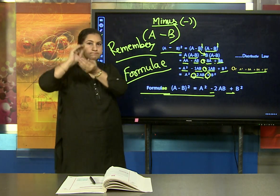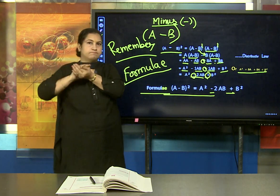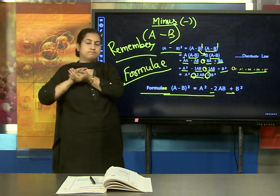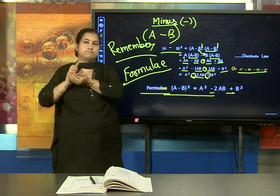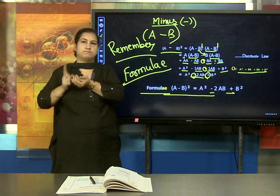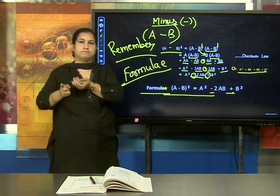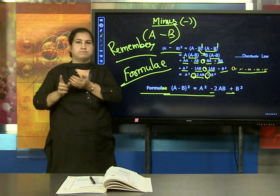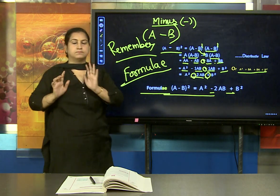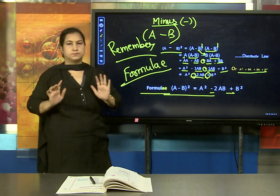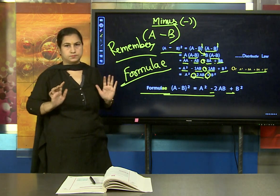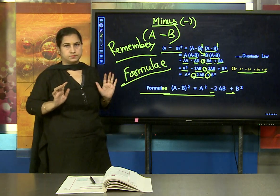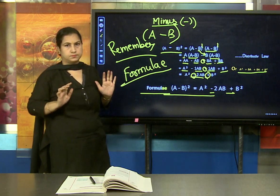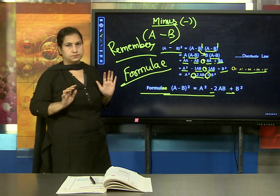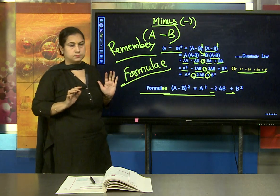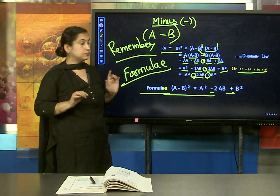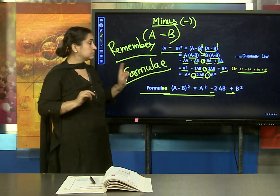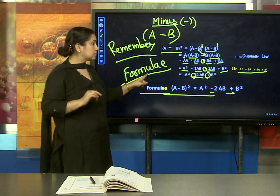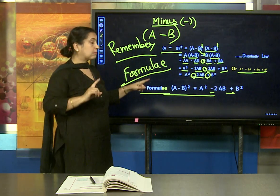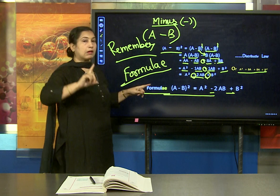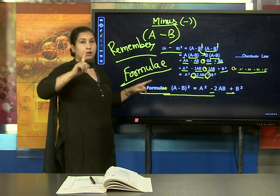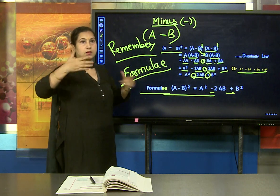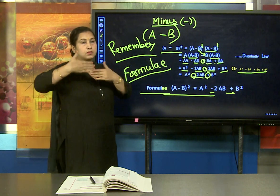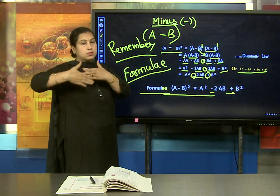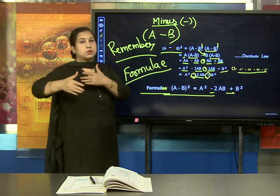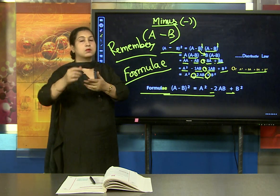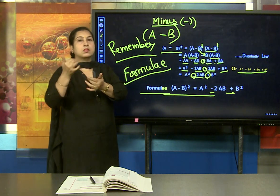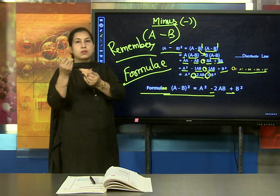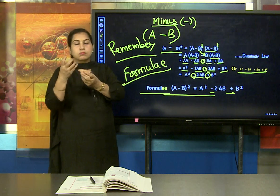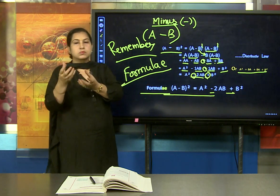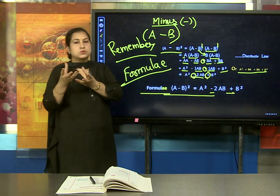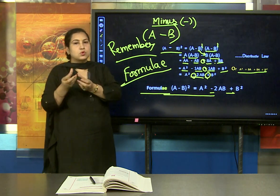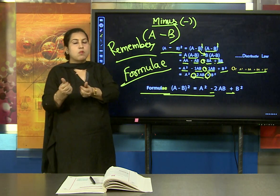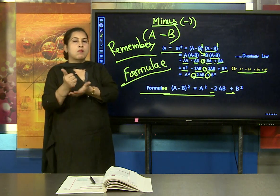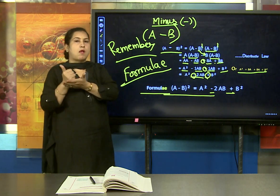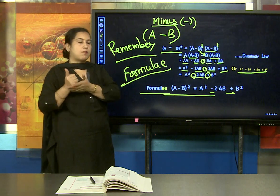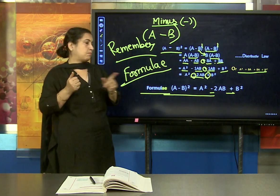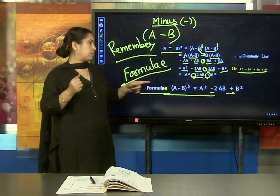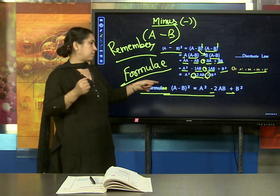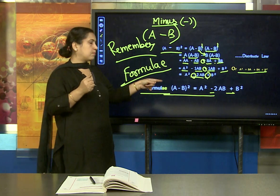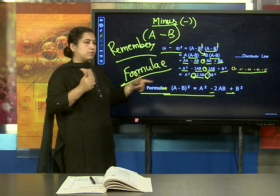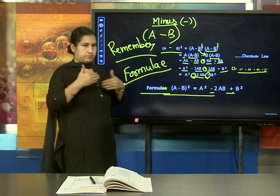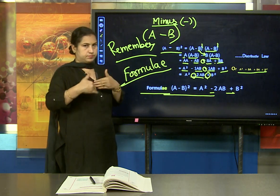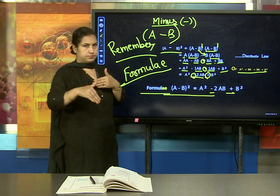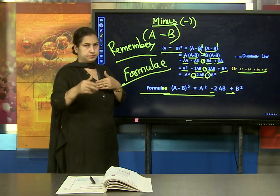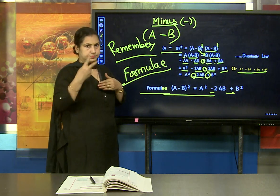हम अपने सवालों को हल कर सकें। क्योंकि गणित के सवालों में हल करने के लिए हमें